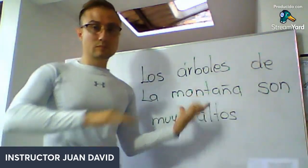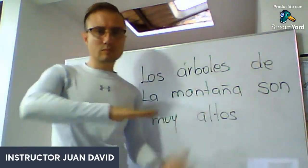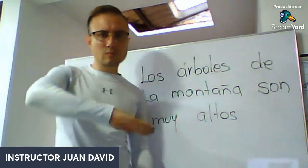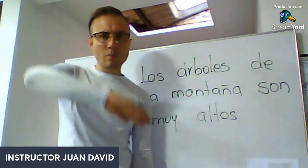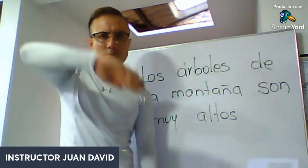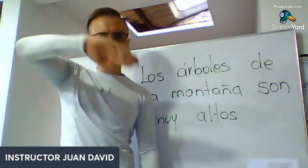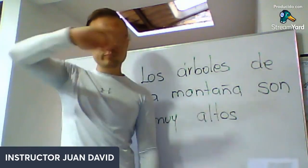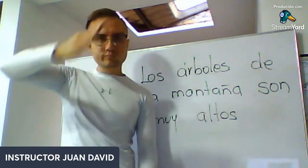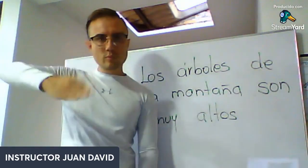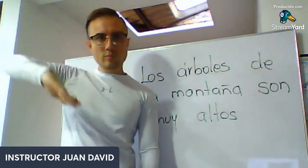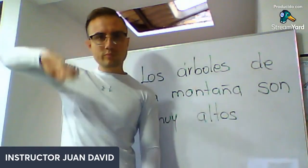montaña